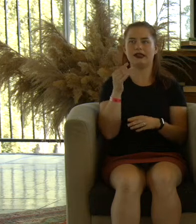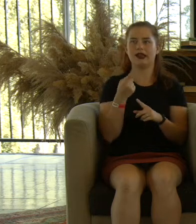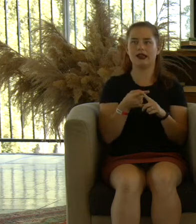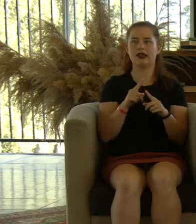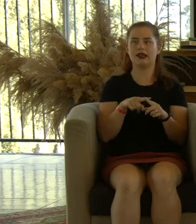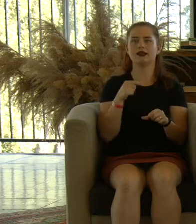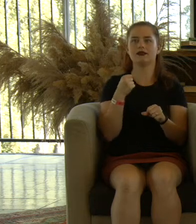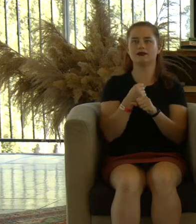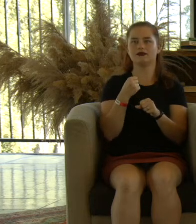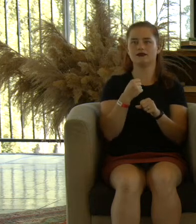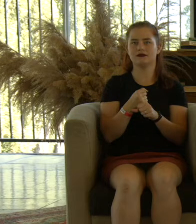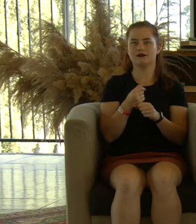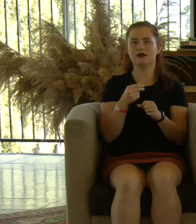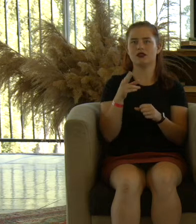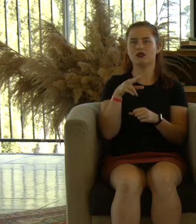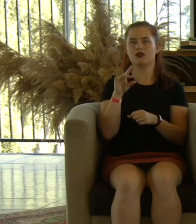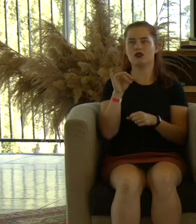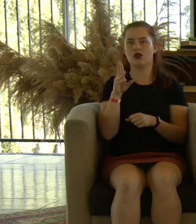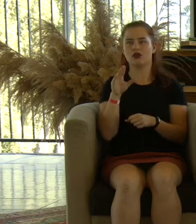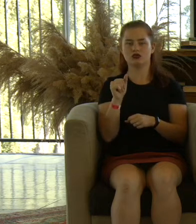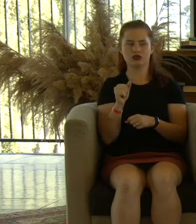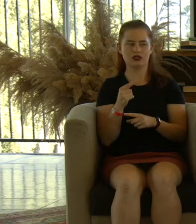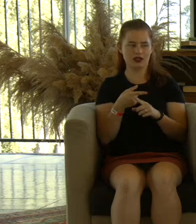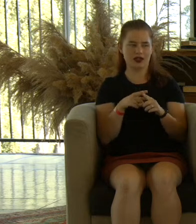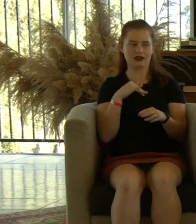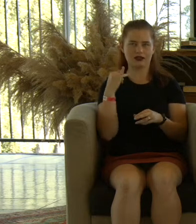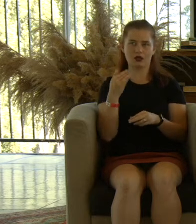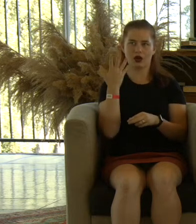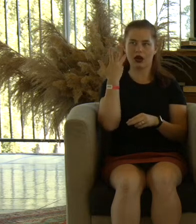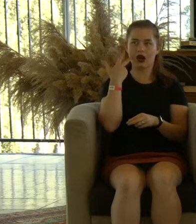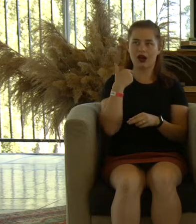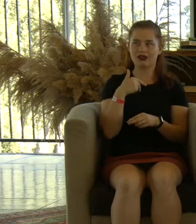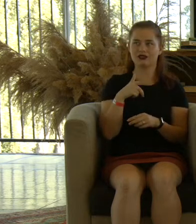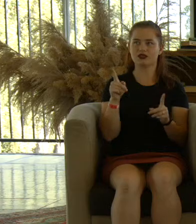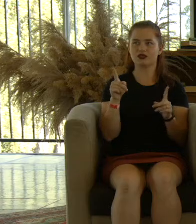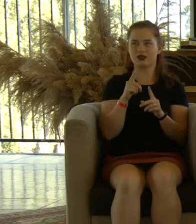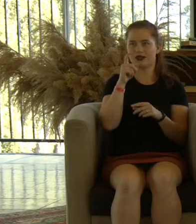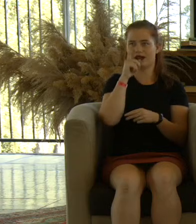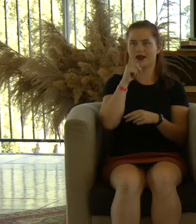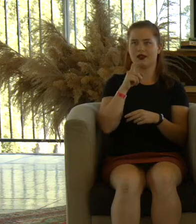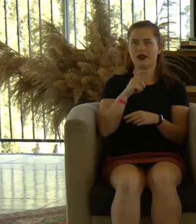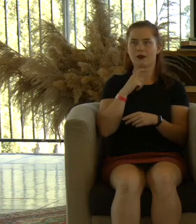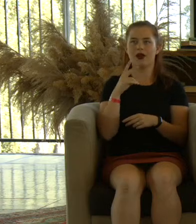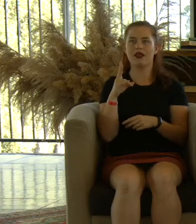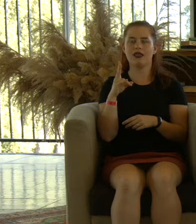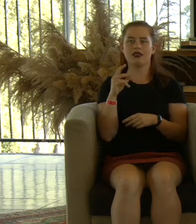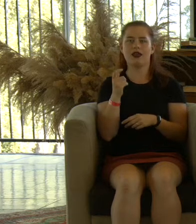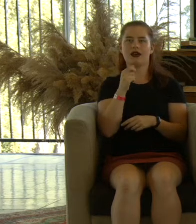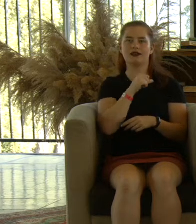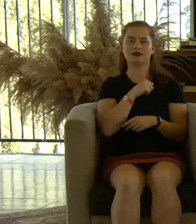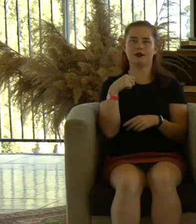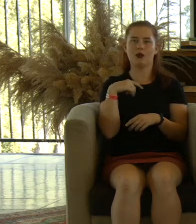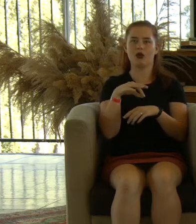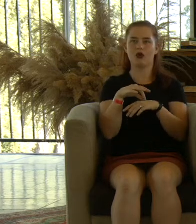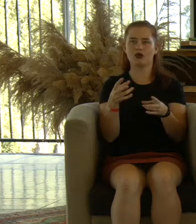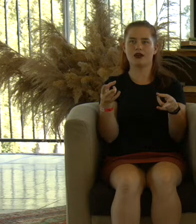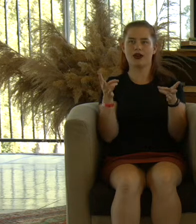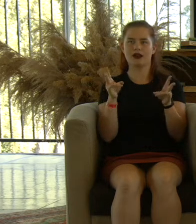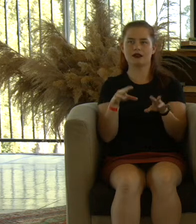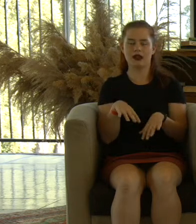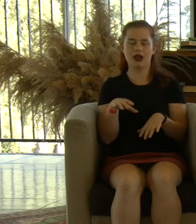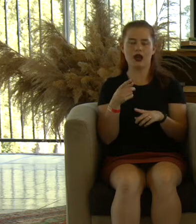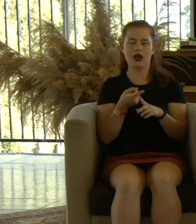задается дрожжами. Фанки история – это в основном, когда что-то непонятное на самой корочке, на самой кожуре осталось, и это